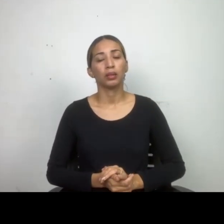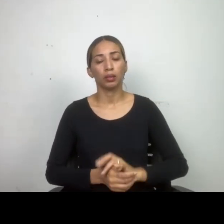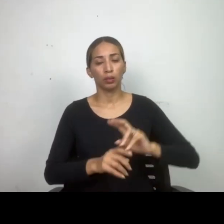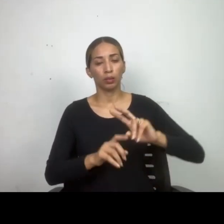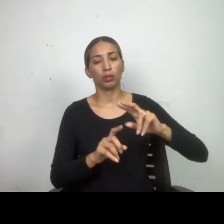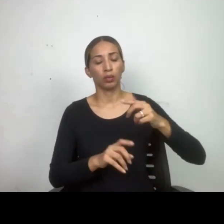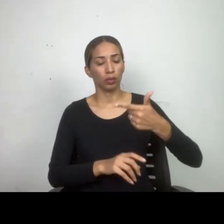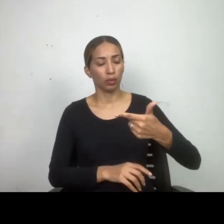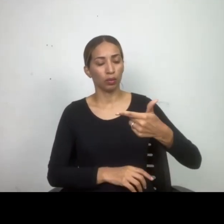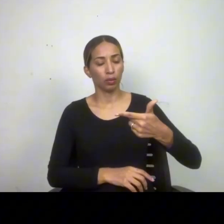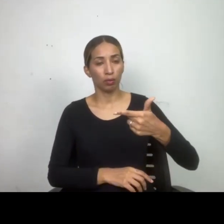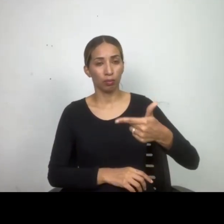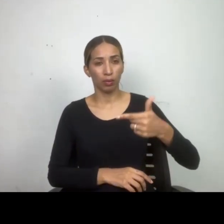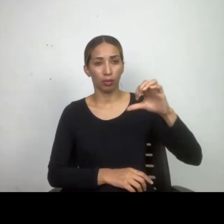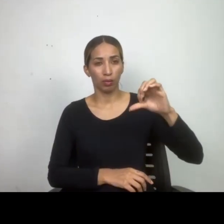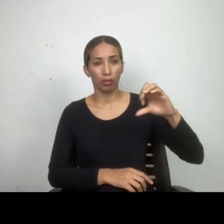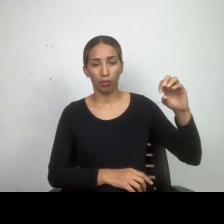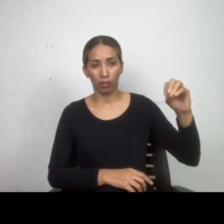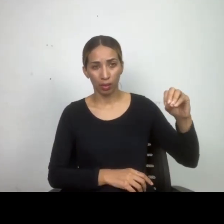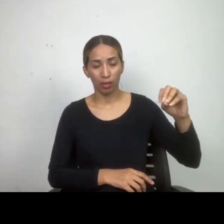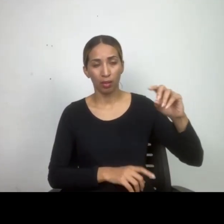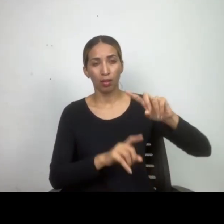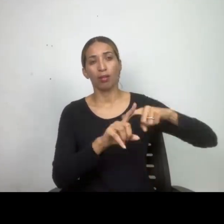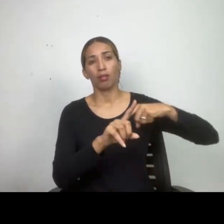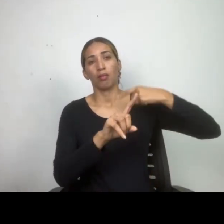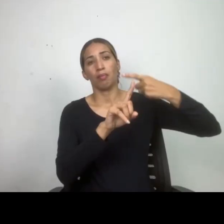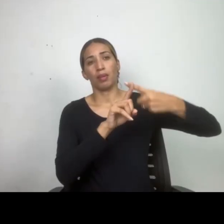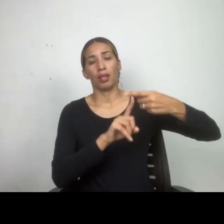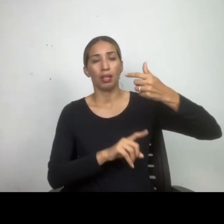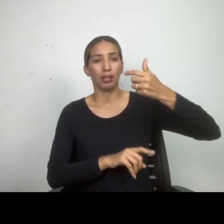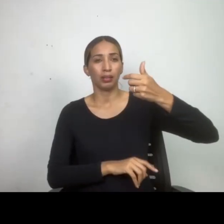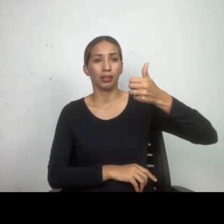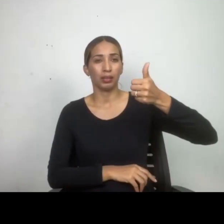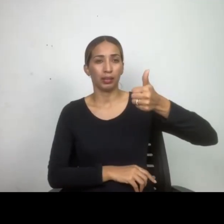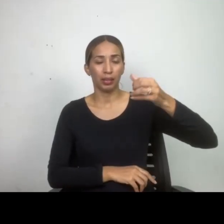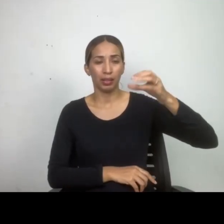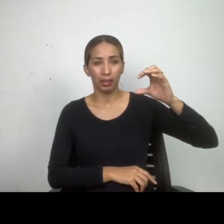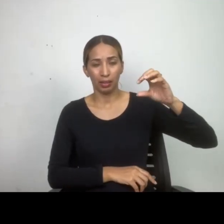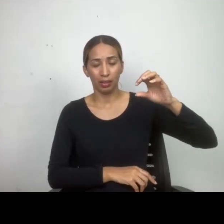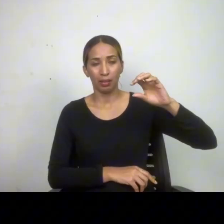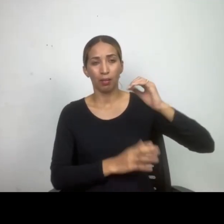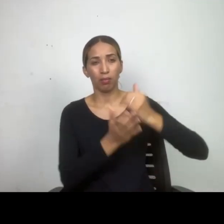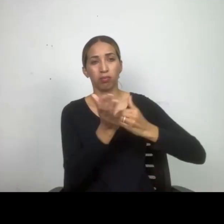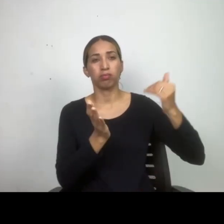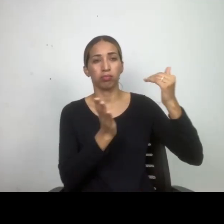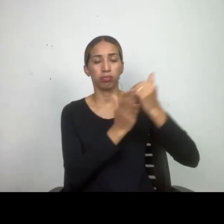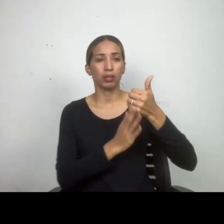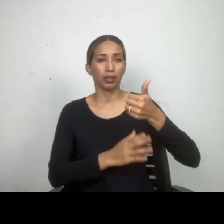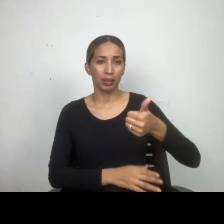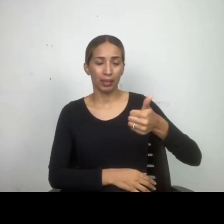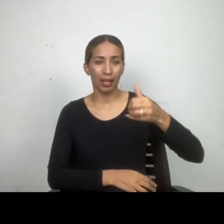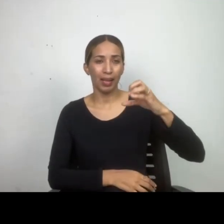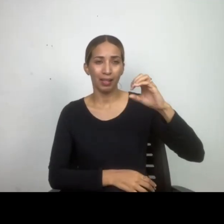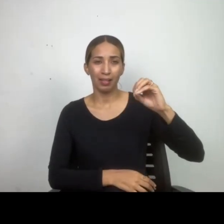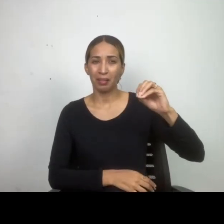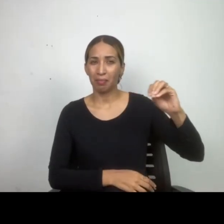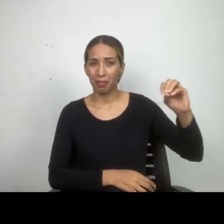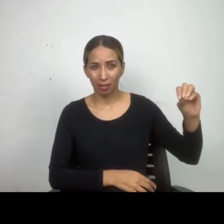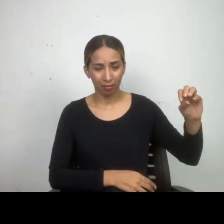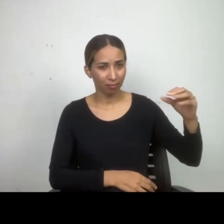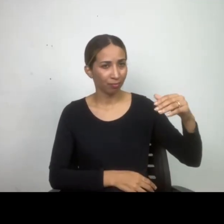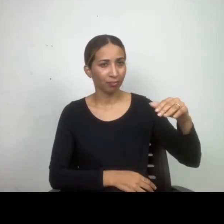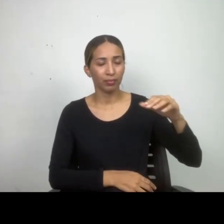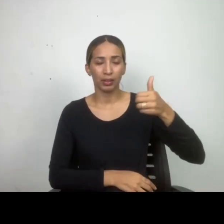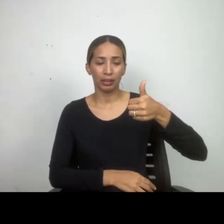2.900 para 10.657 vagas. e em 2022 fechou com quase